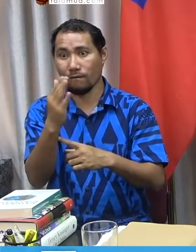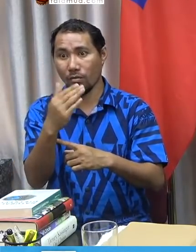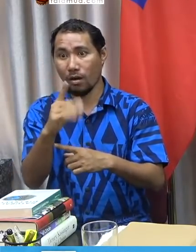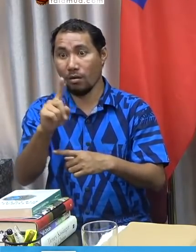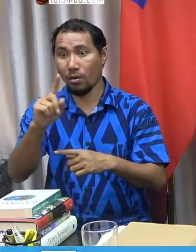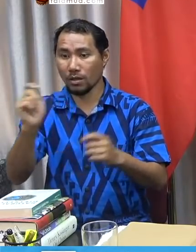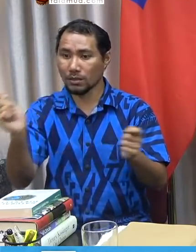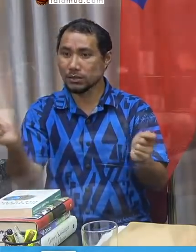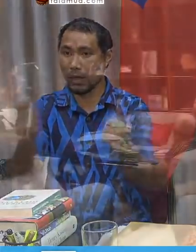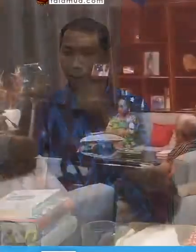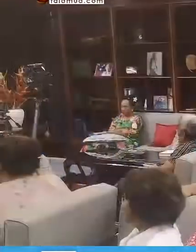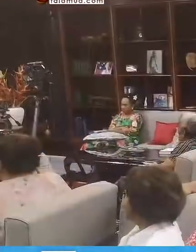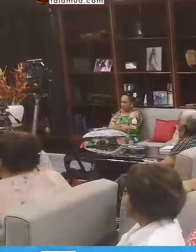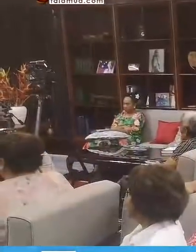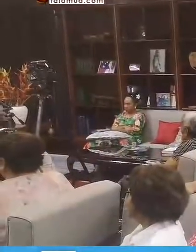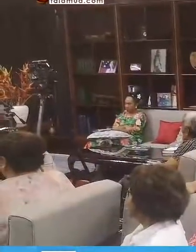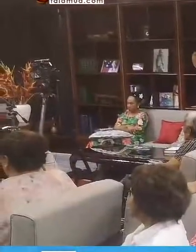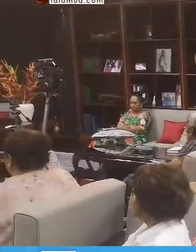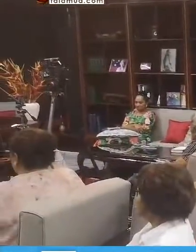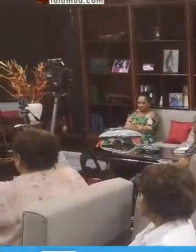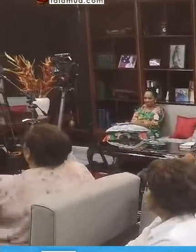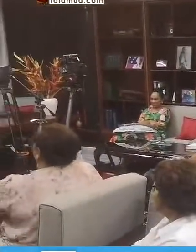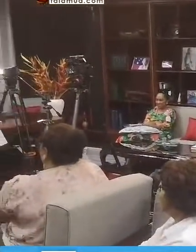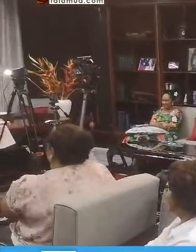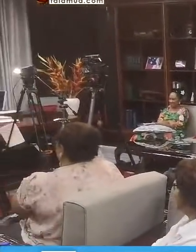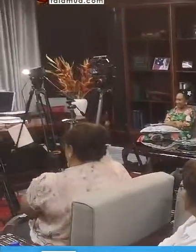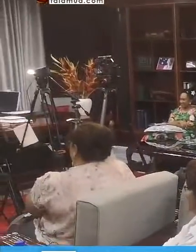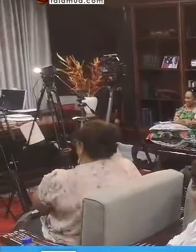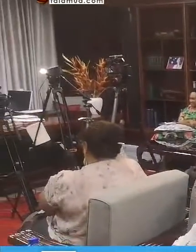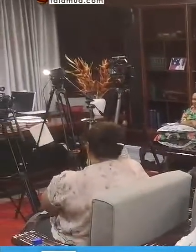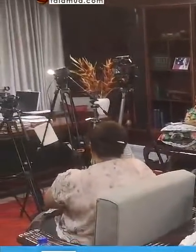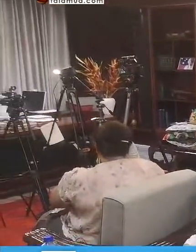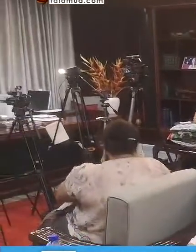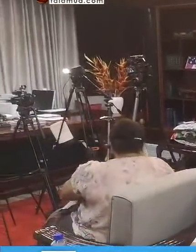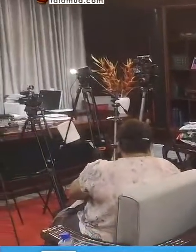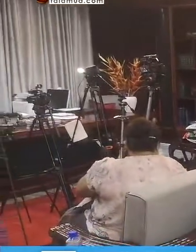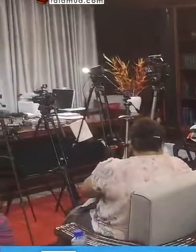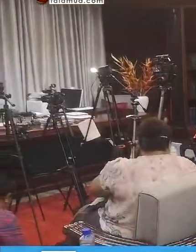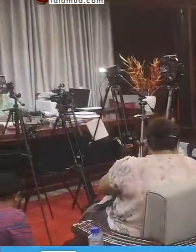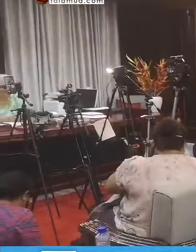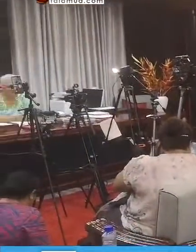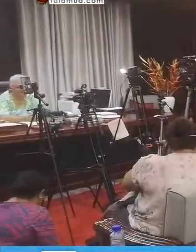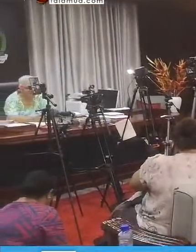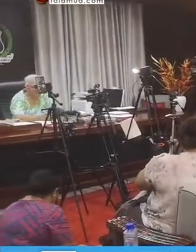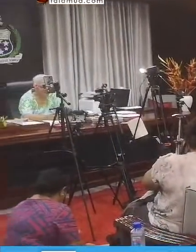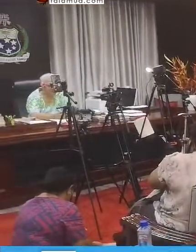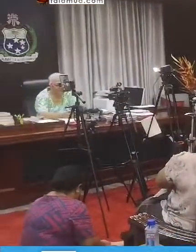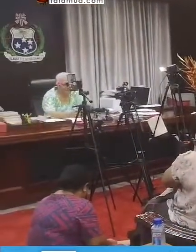wa yeah